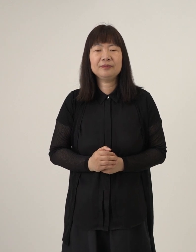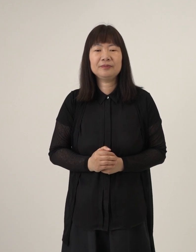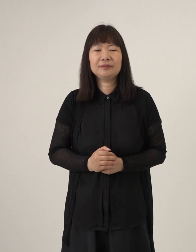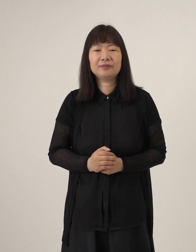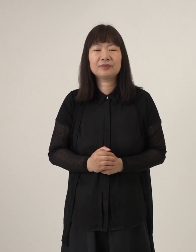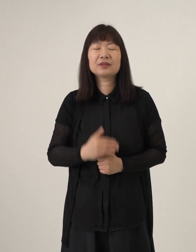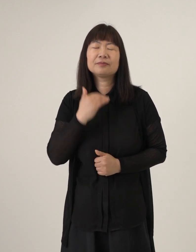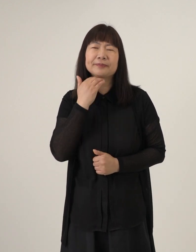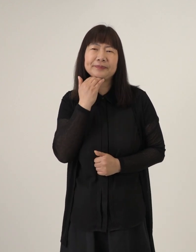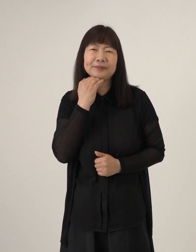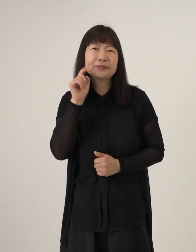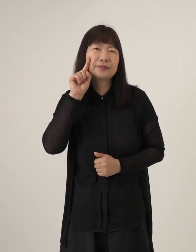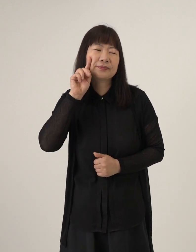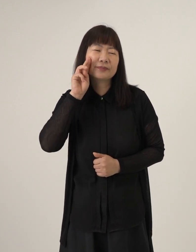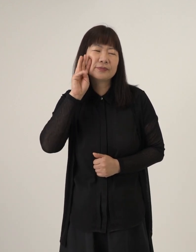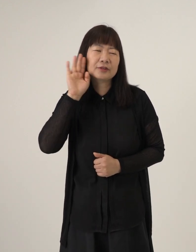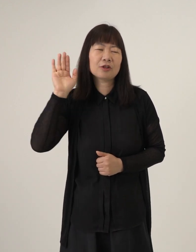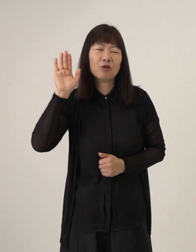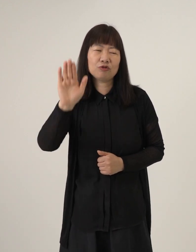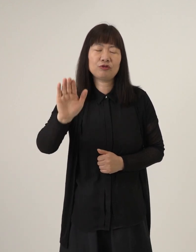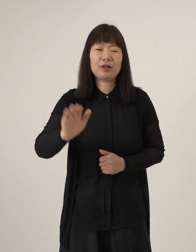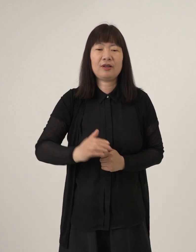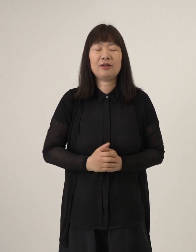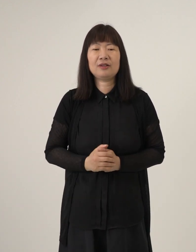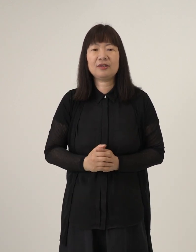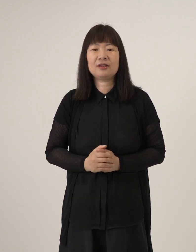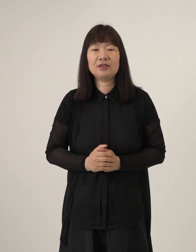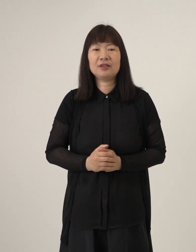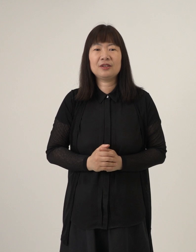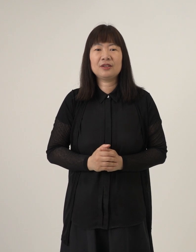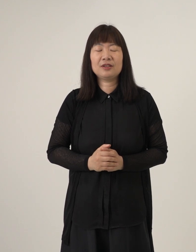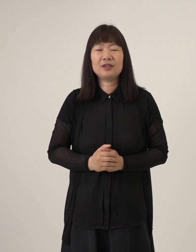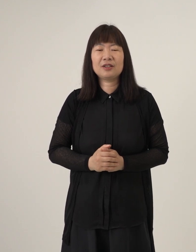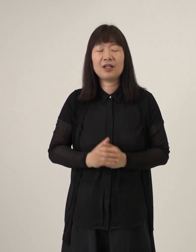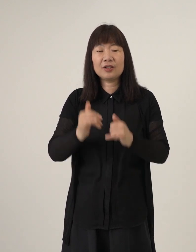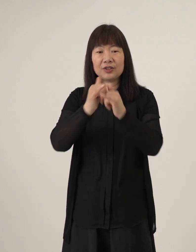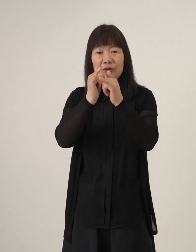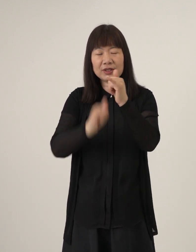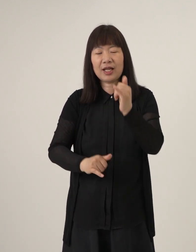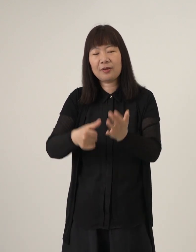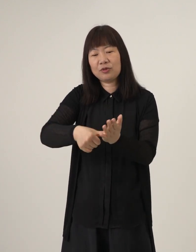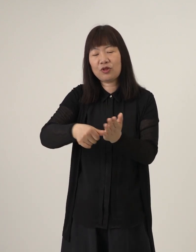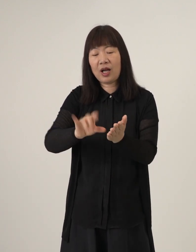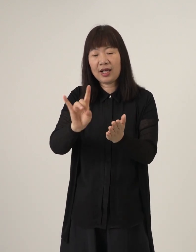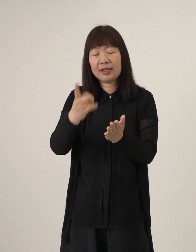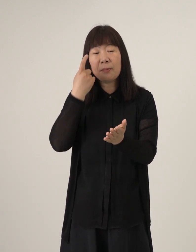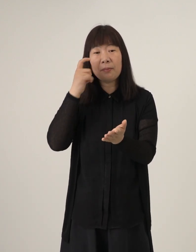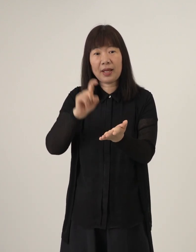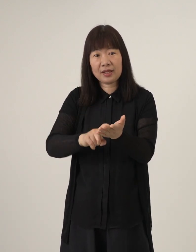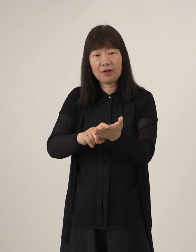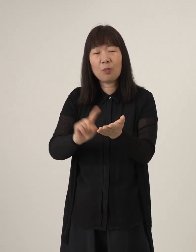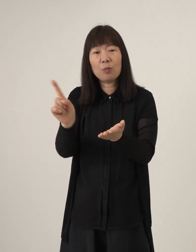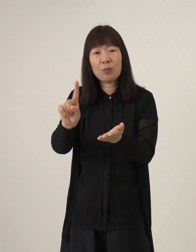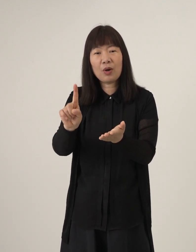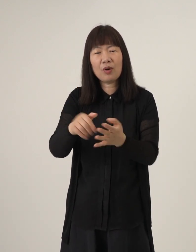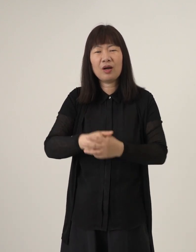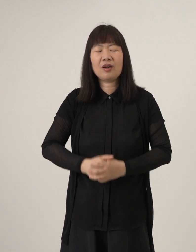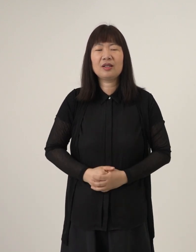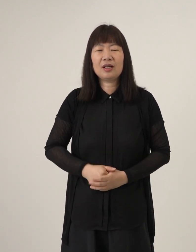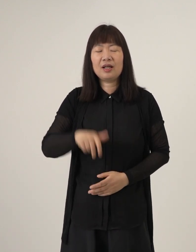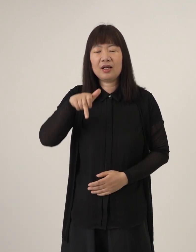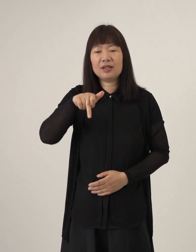얼마 있다가 그 이후에 유물 하나가 발견이 됐는데 그 유물이